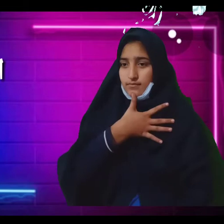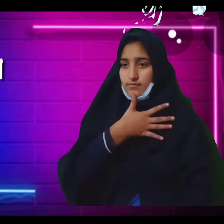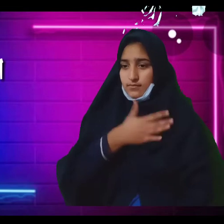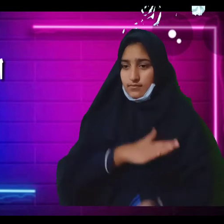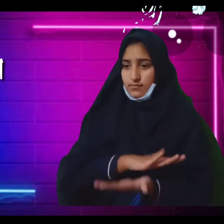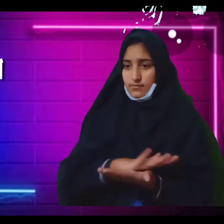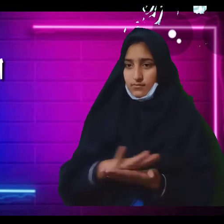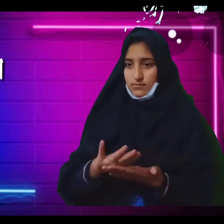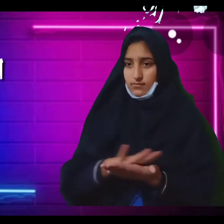औलिया कराम,